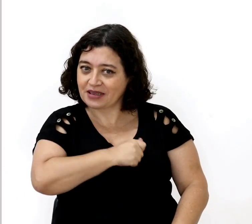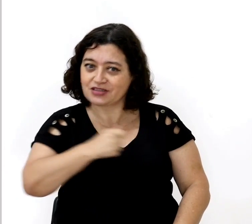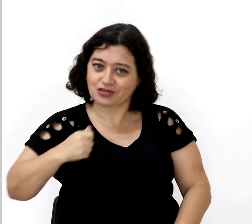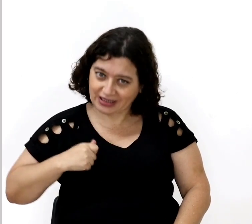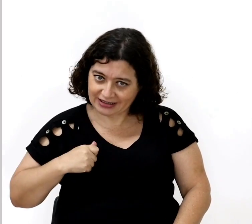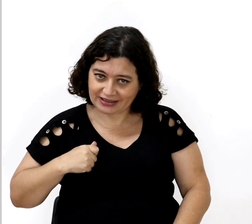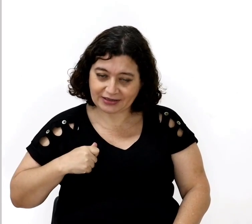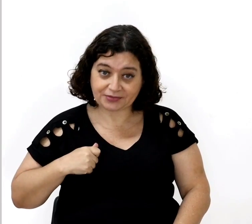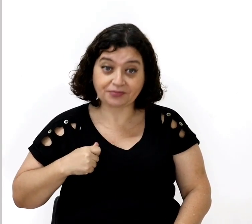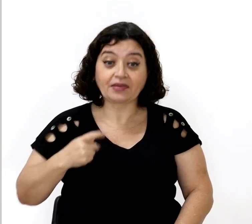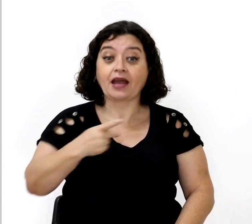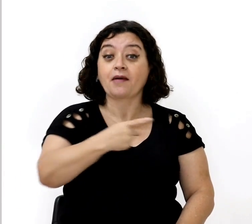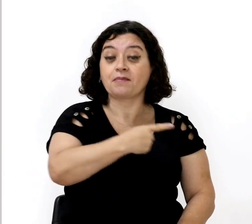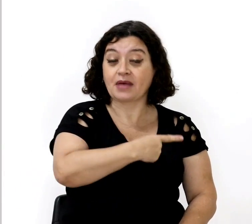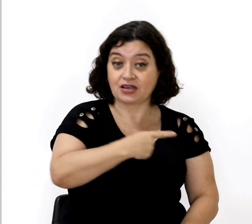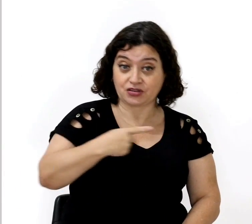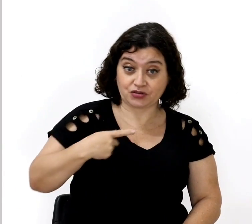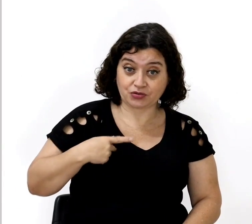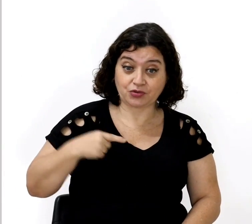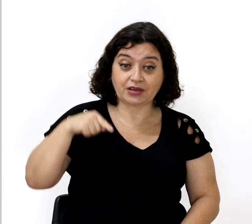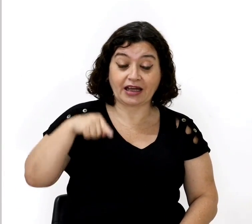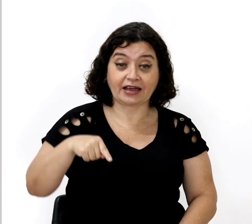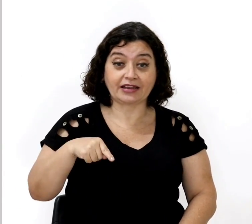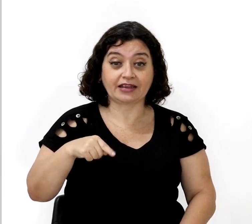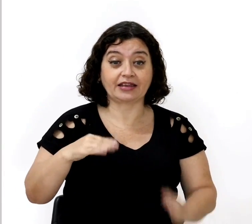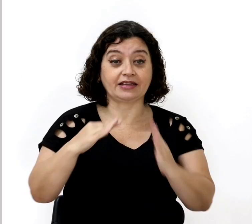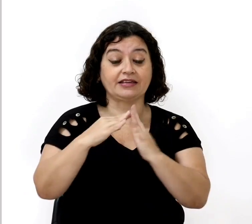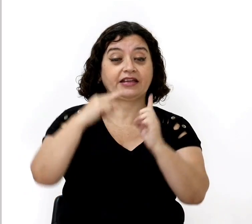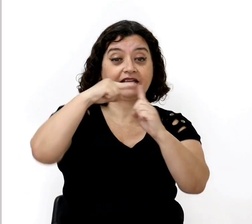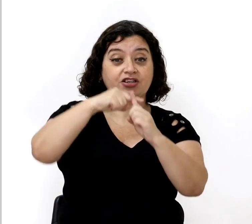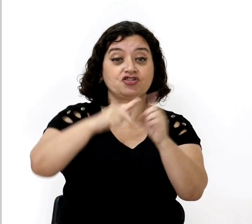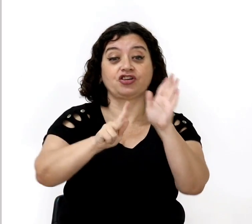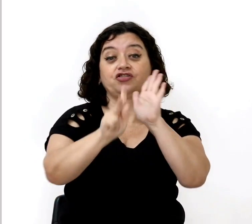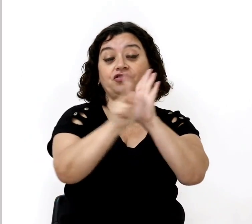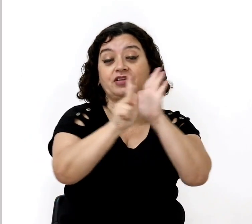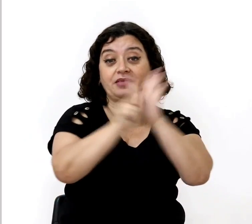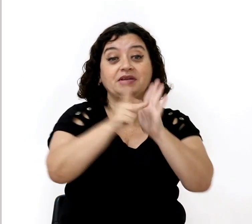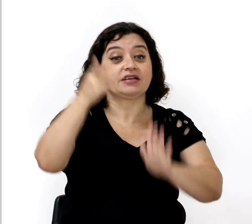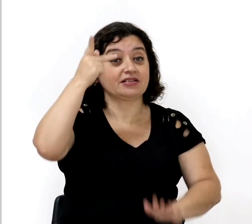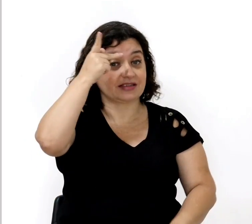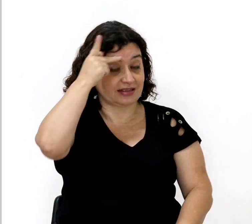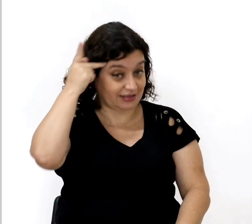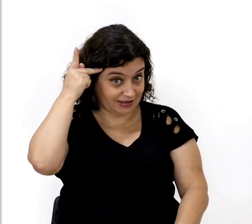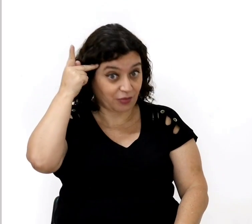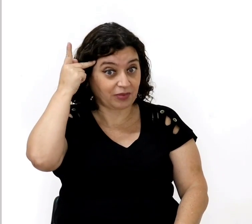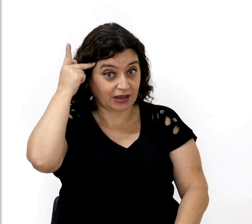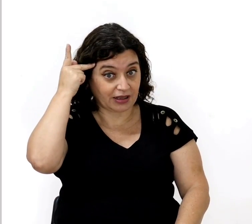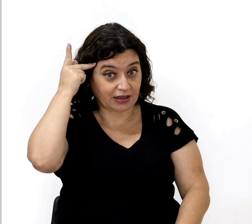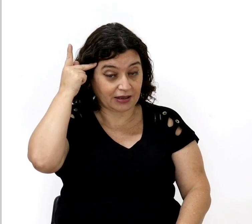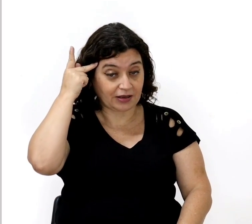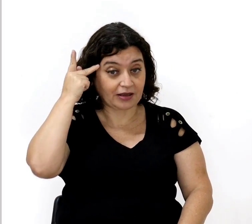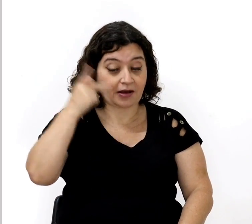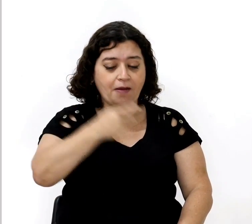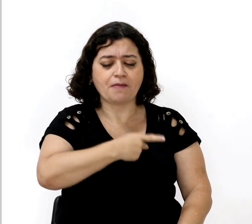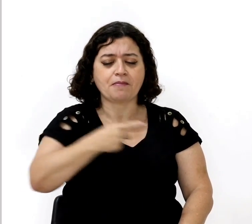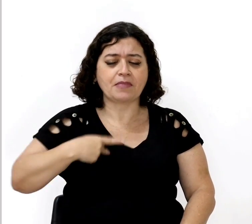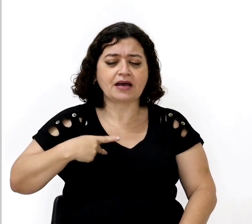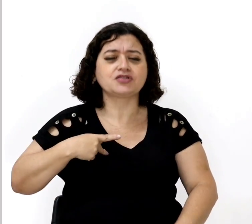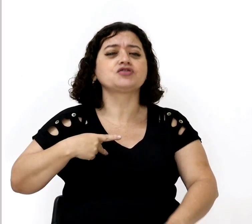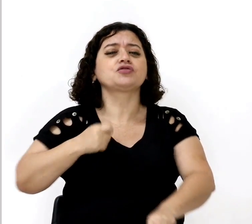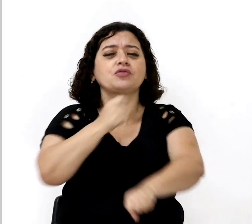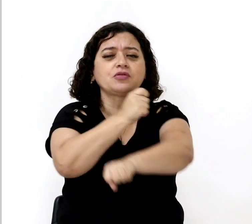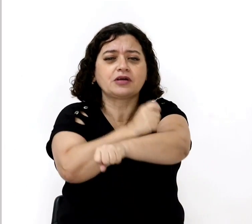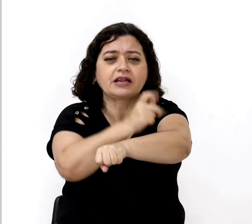conosco. Pastor Alain, que é pastor aqui em Vila Medeiros, em São Paulo, pastor promessista